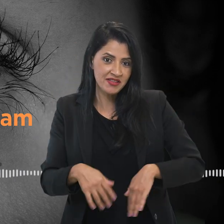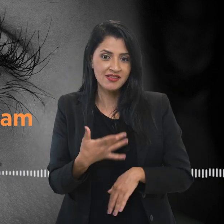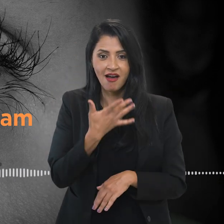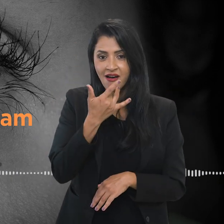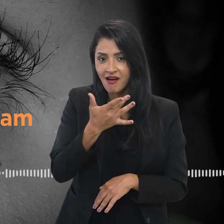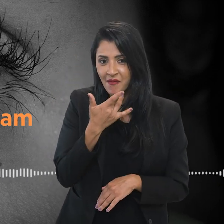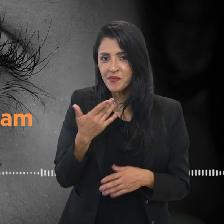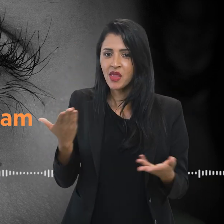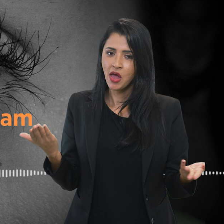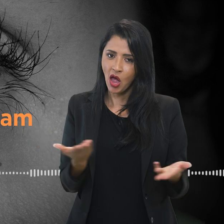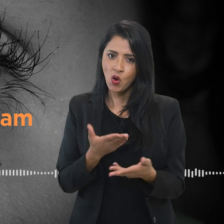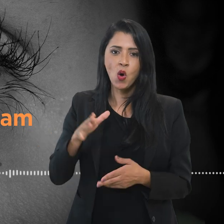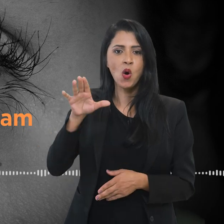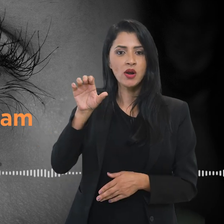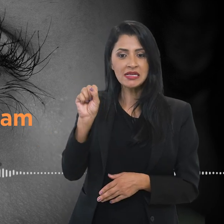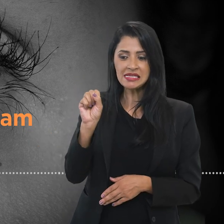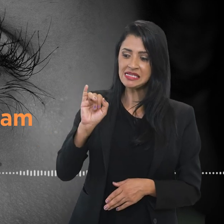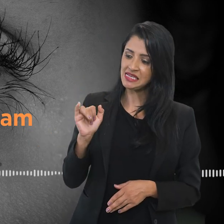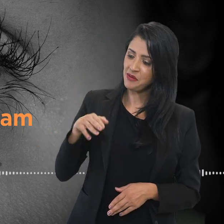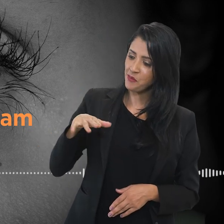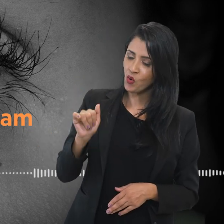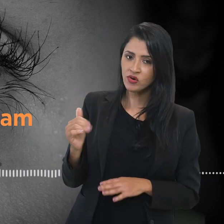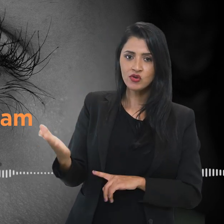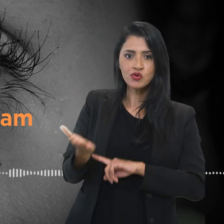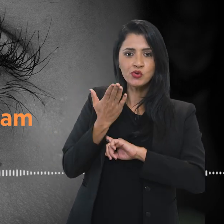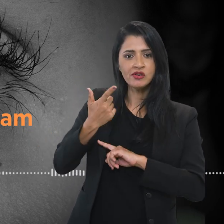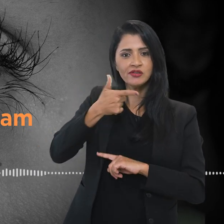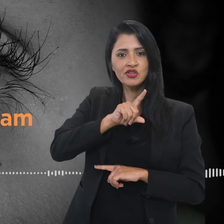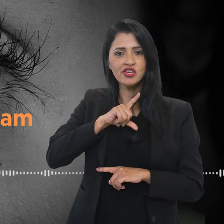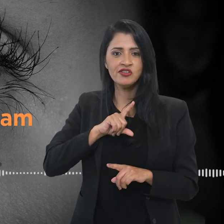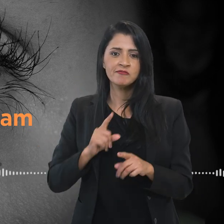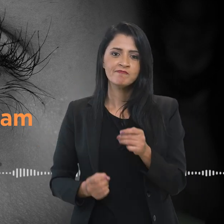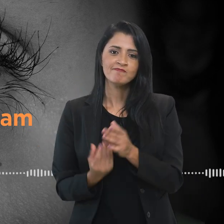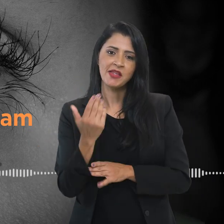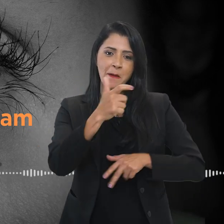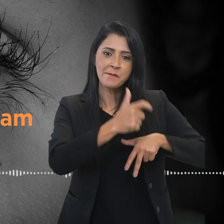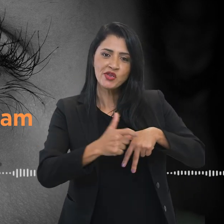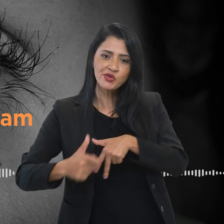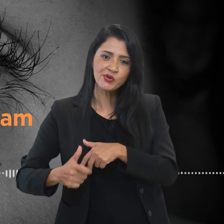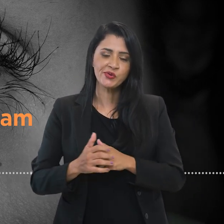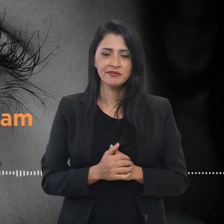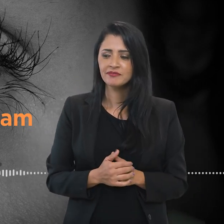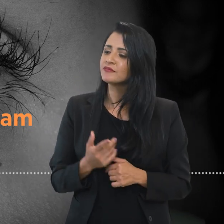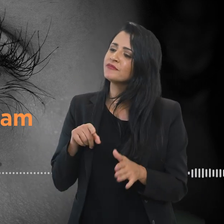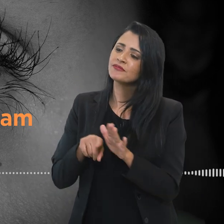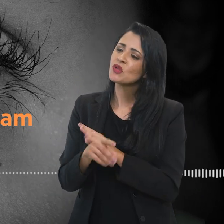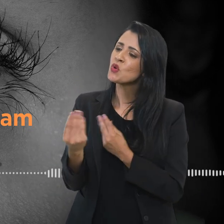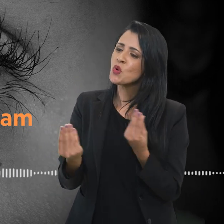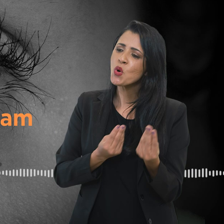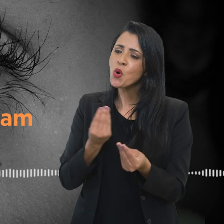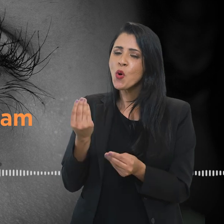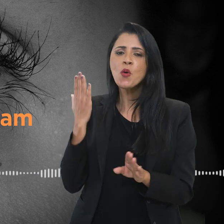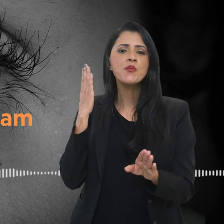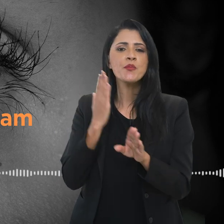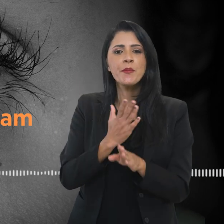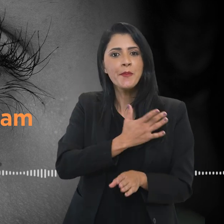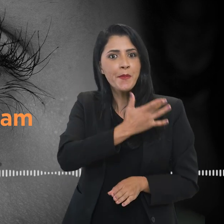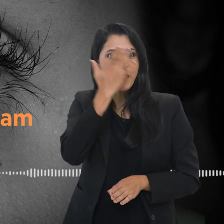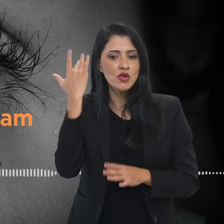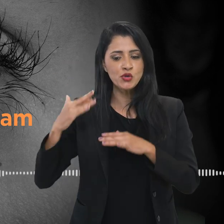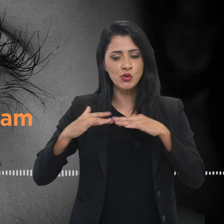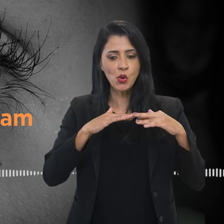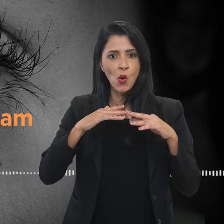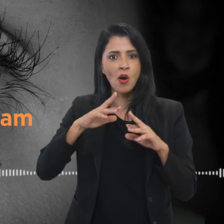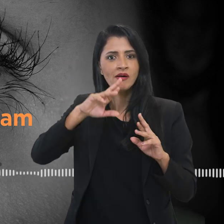quando adulto. E para fechar esse bloco de spoilers, a gente ouve a Simone, que está nos ajudando diretamente na produção desses personagens.